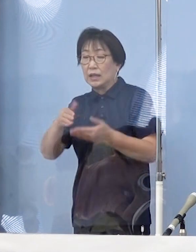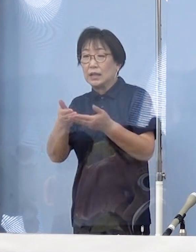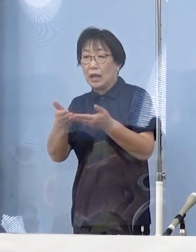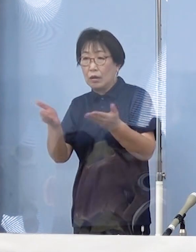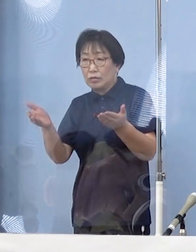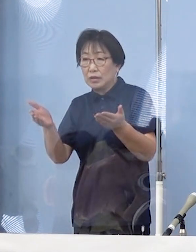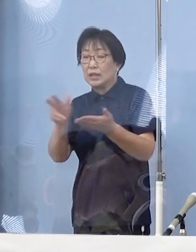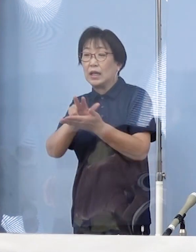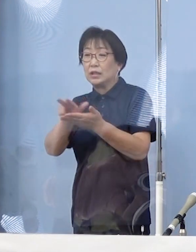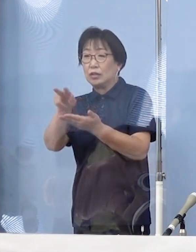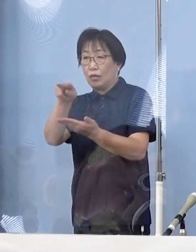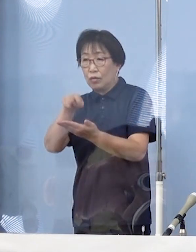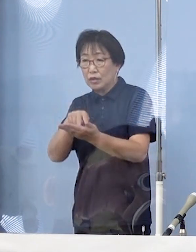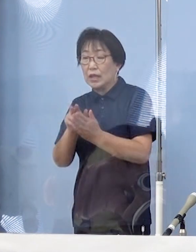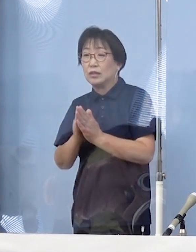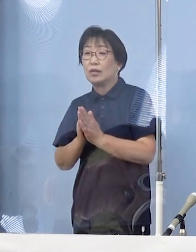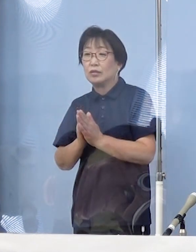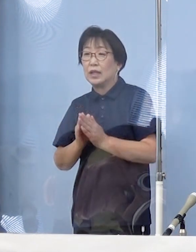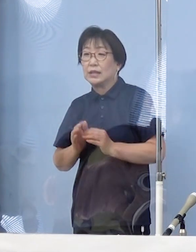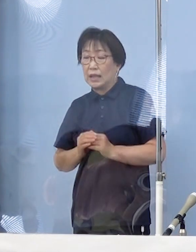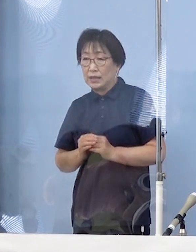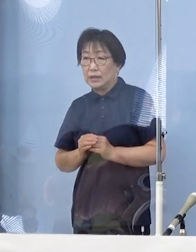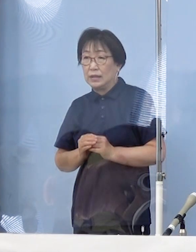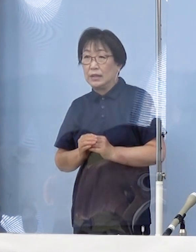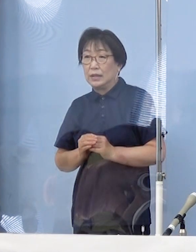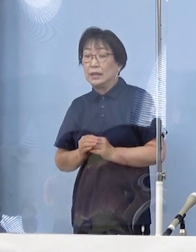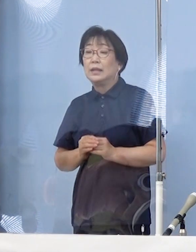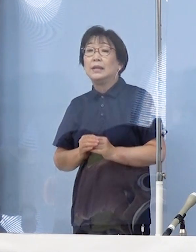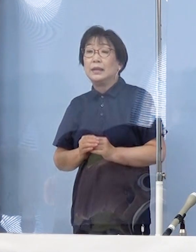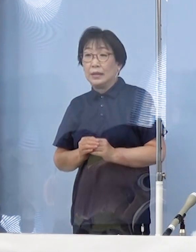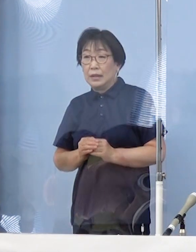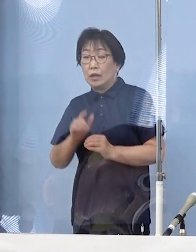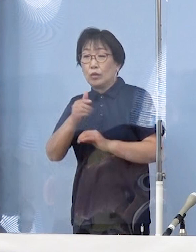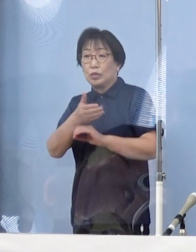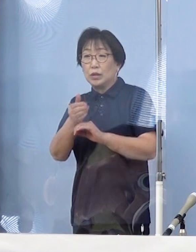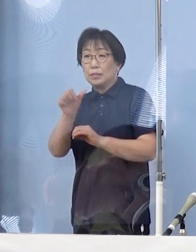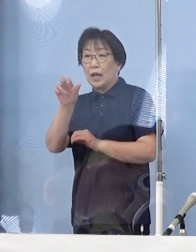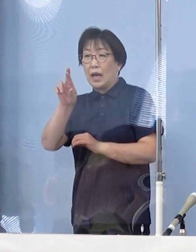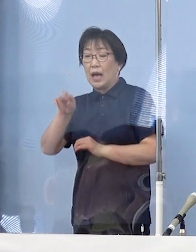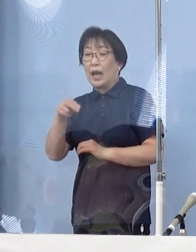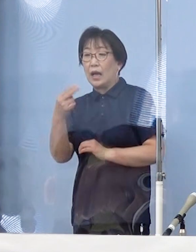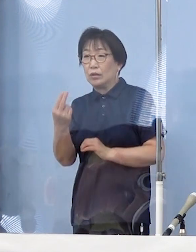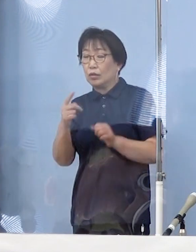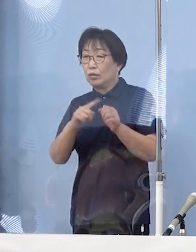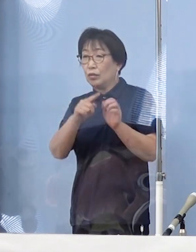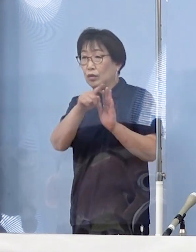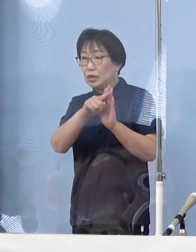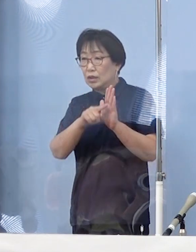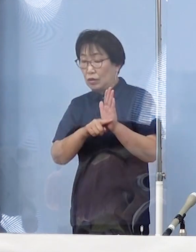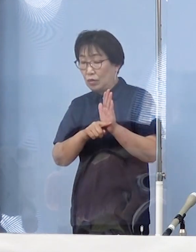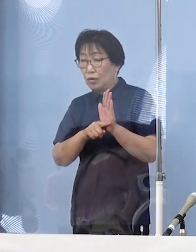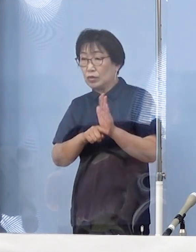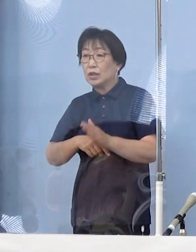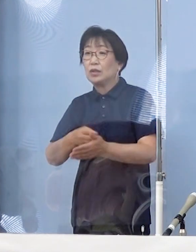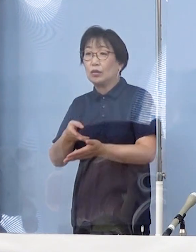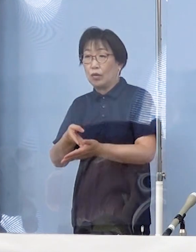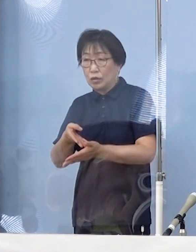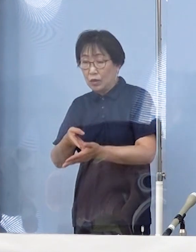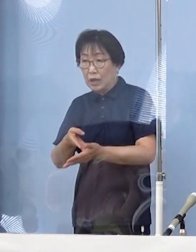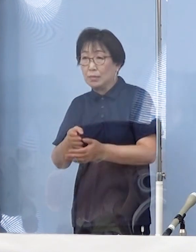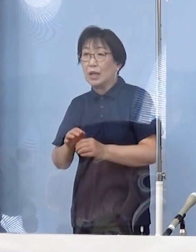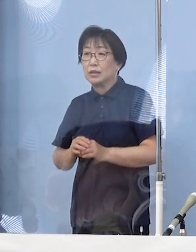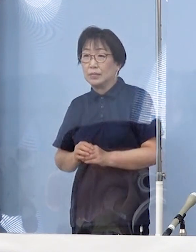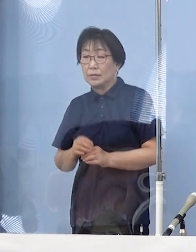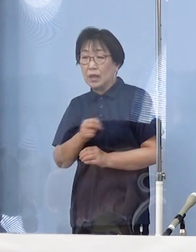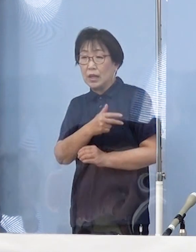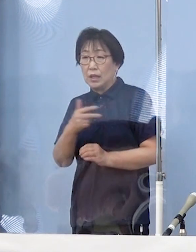照ください。これを受けまして徳島アラートにかかる指標は次の通りとなります。直近